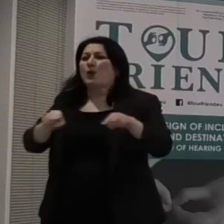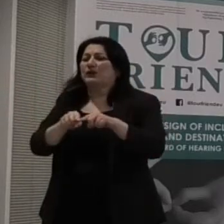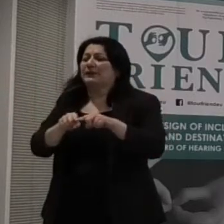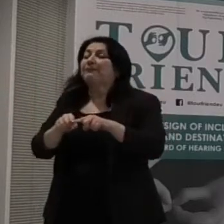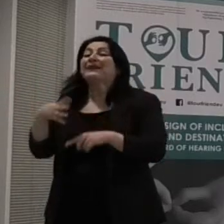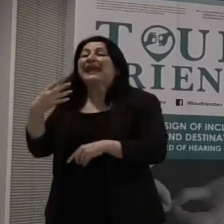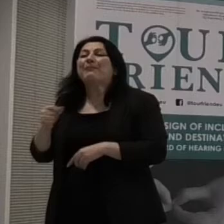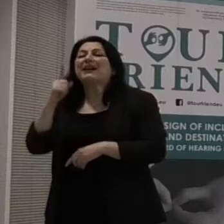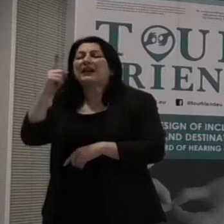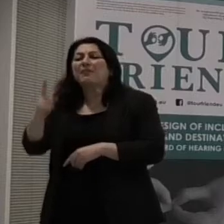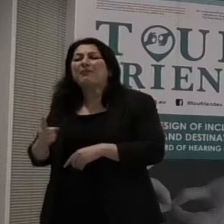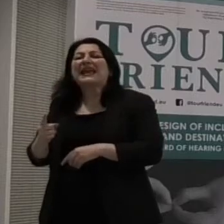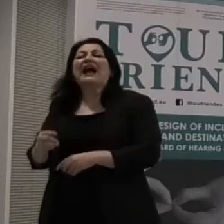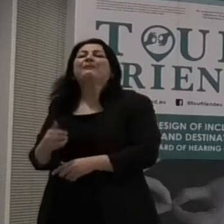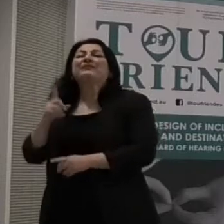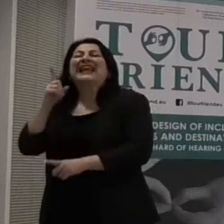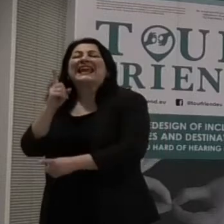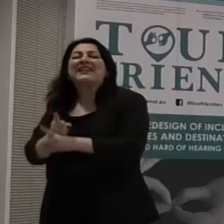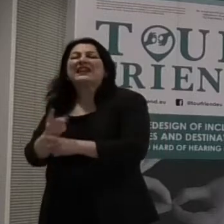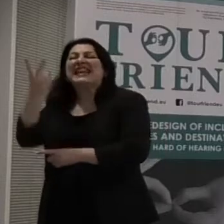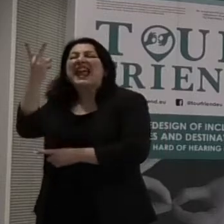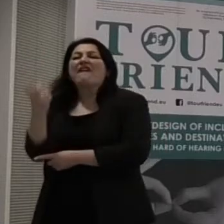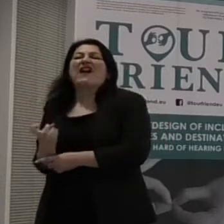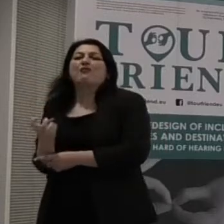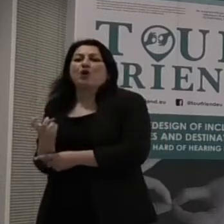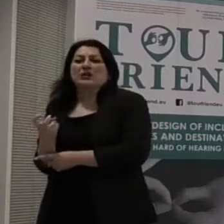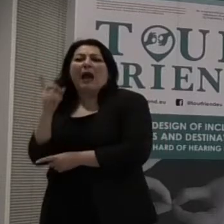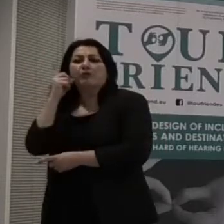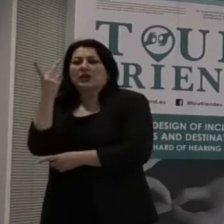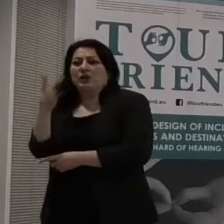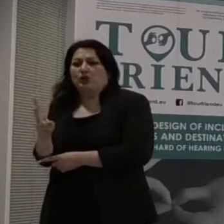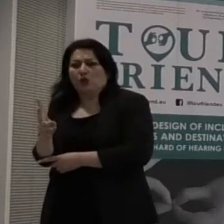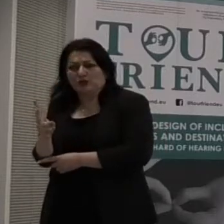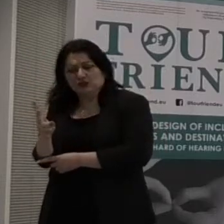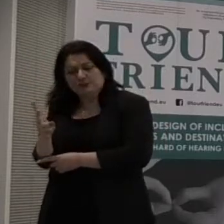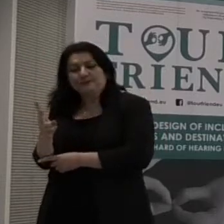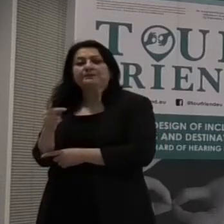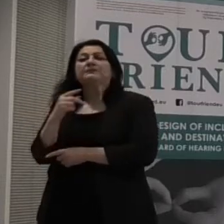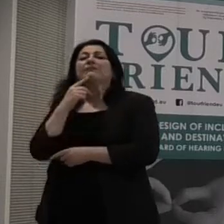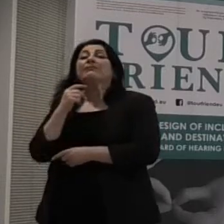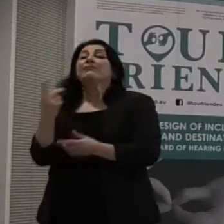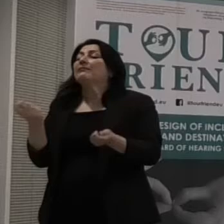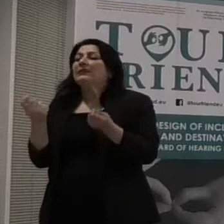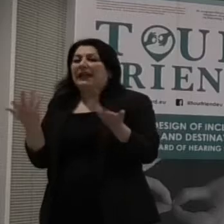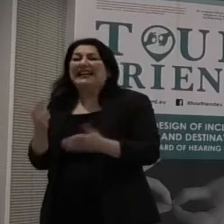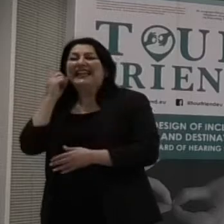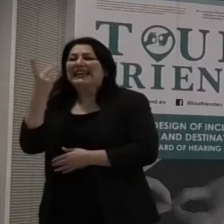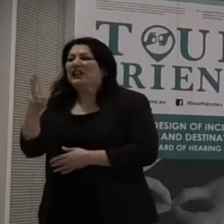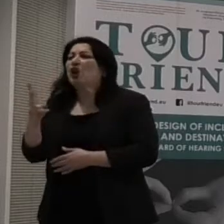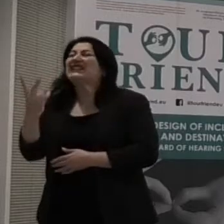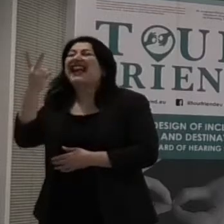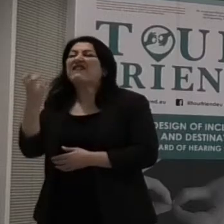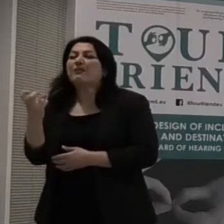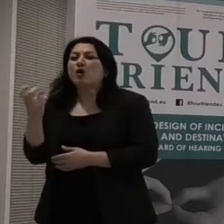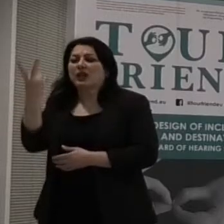του κινητού σας, σε συνεργασία με την Clio News. Είναι μια εφαρμογή την οποία την κατεβάζετε στο κινητό σας και μπορείτε